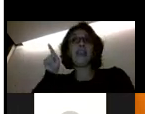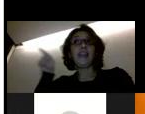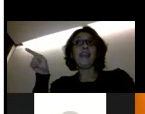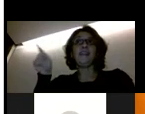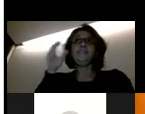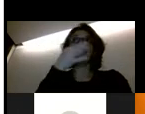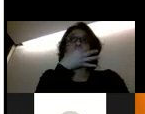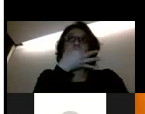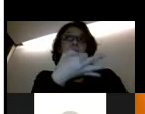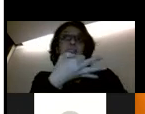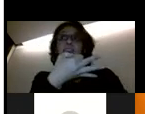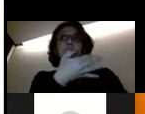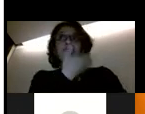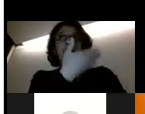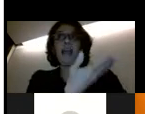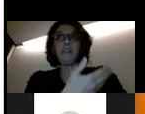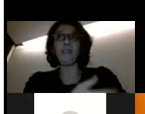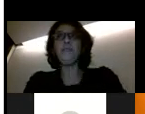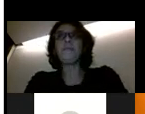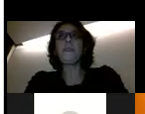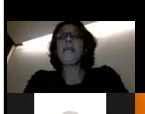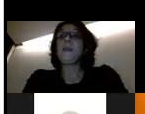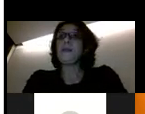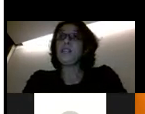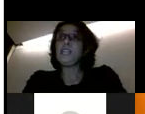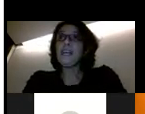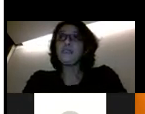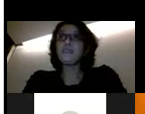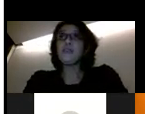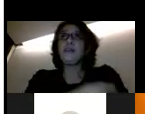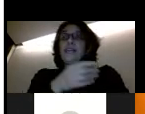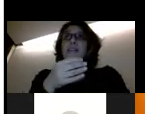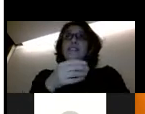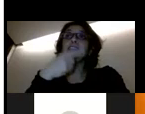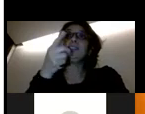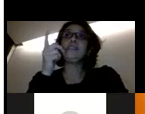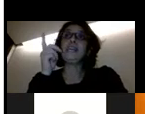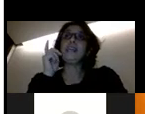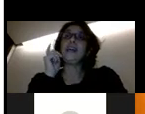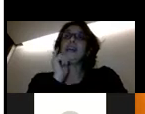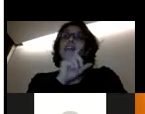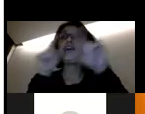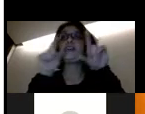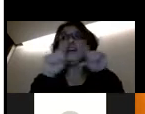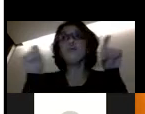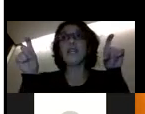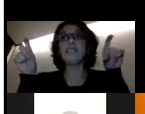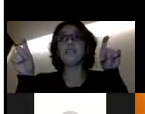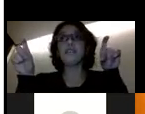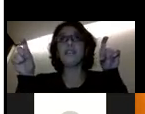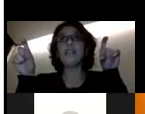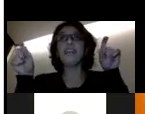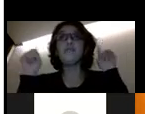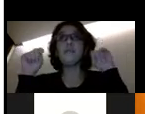es él dice algo, ¿no? Pero en este caso, si la cláusula